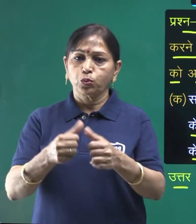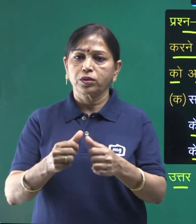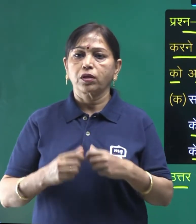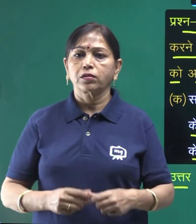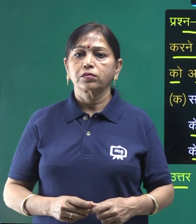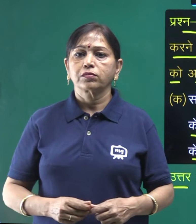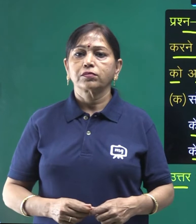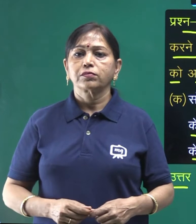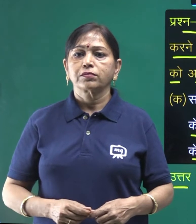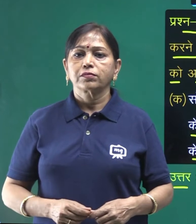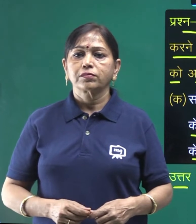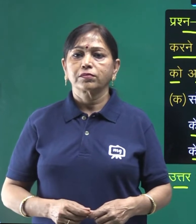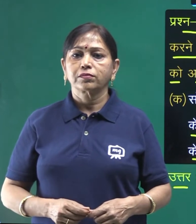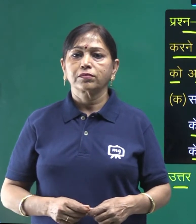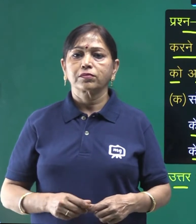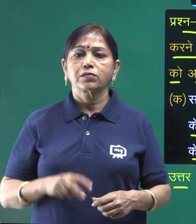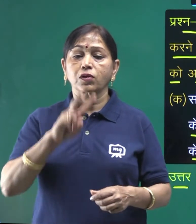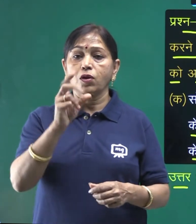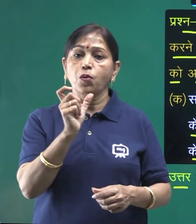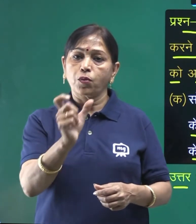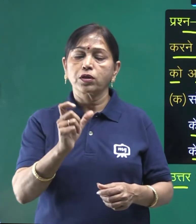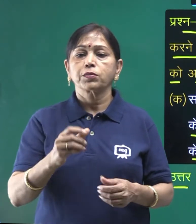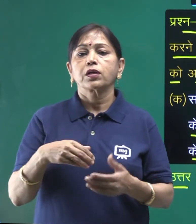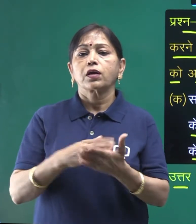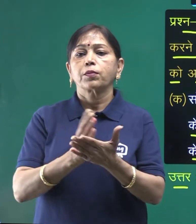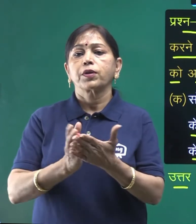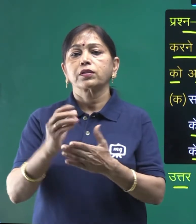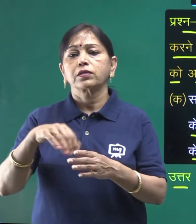उत्तर वाष्पीकरण द्वारा